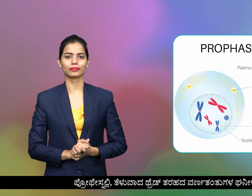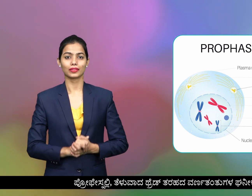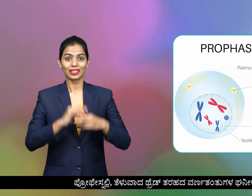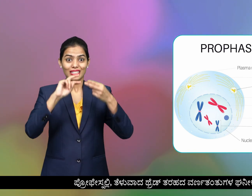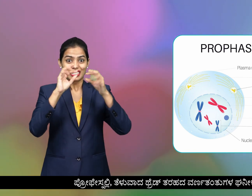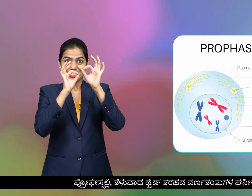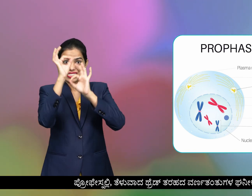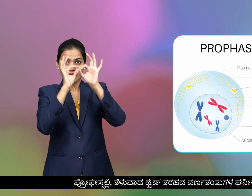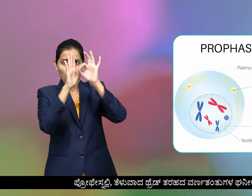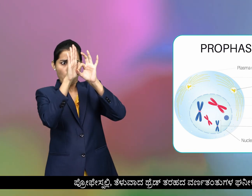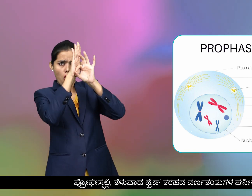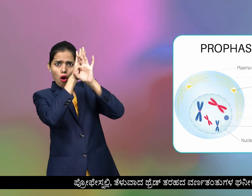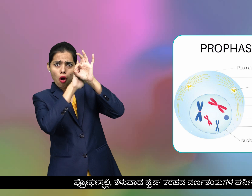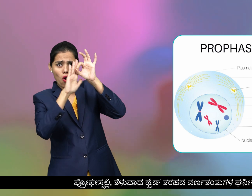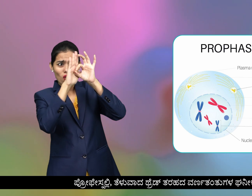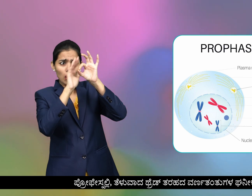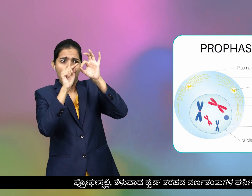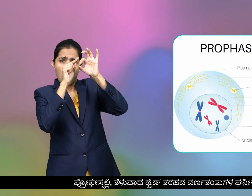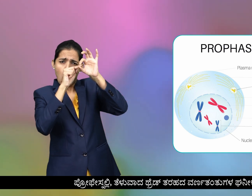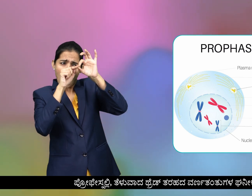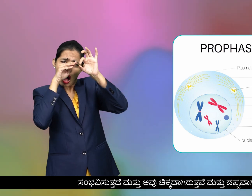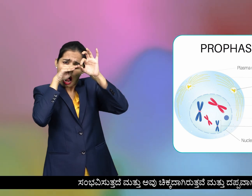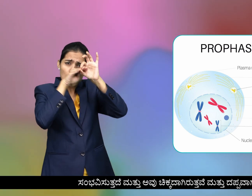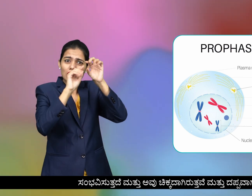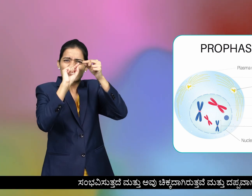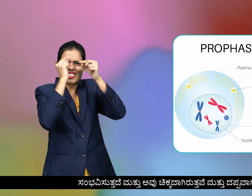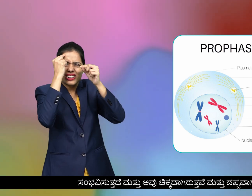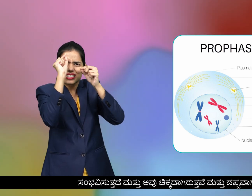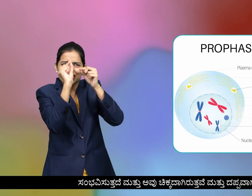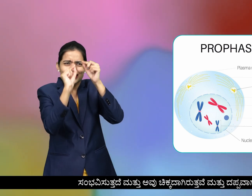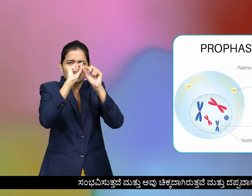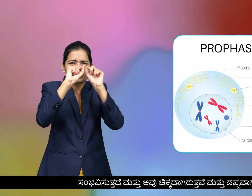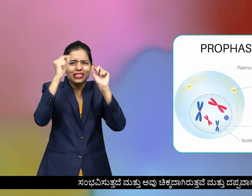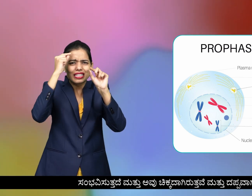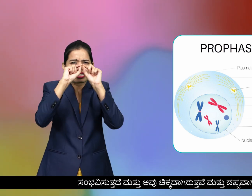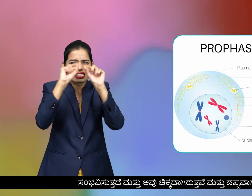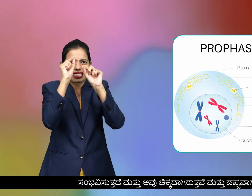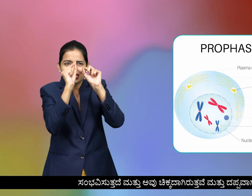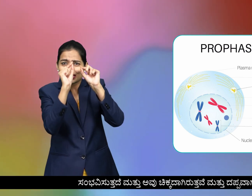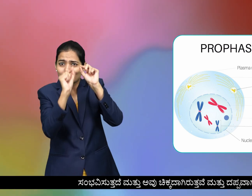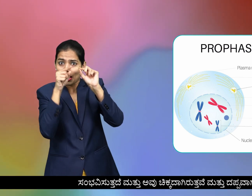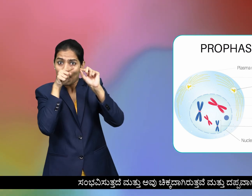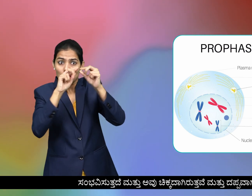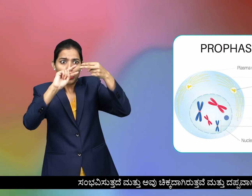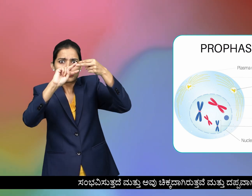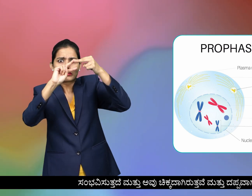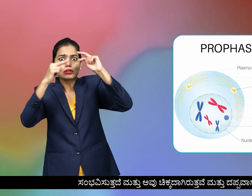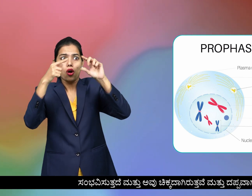ಪ್ರೊಫೇಸ್ನಲ್ಲಿ ತೆಳುವಾದ ಥ್ರೆಡ್ ತರಹದ ವರ್ಣತಂತುಗಳು ಘನೀಕರಣ ಸಂಭವಿಸುತ್ತದೆ ಮತ್ತು ಅವು ಚಿಕ್ಕದಾಗಿರುತ್ತೆ ಮತ್ತು ದಪ್ಪದಾಗಿರುತ್ತೆ.